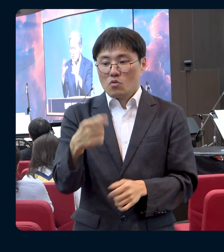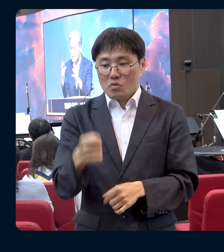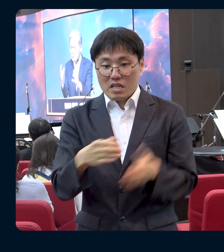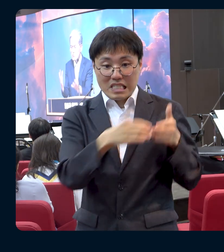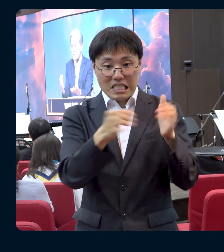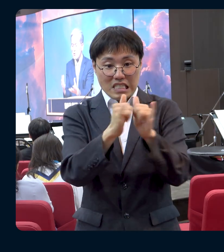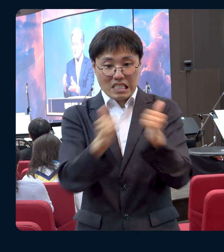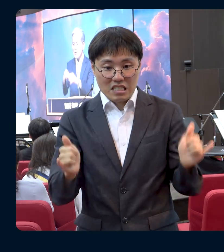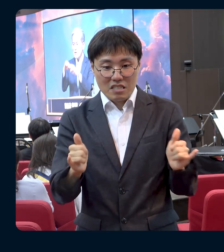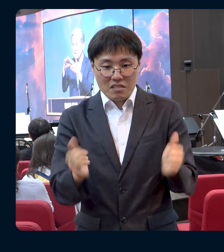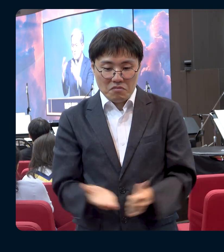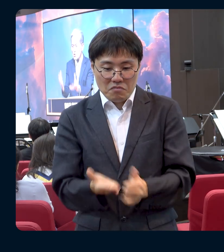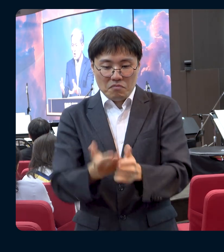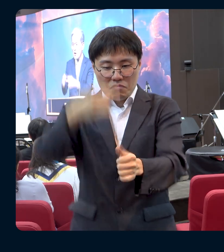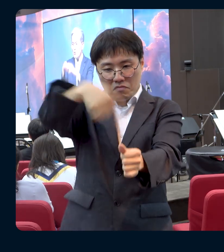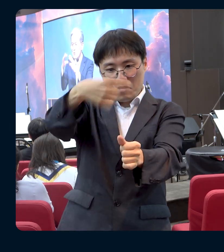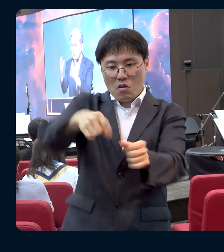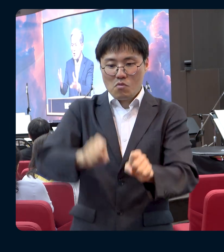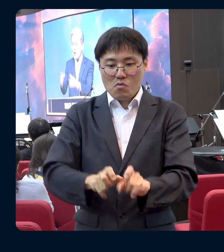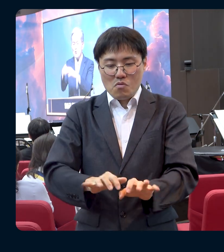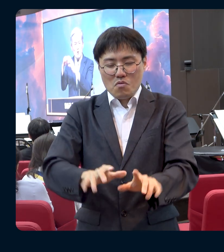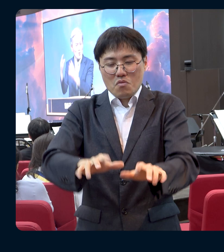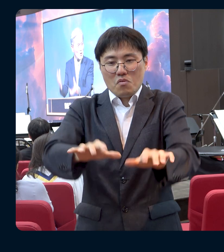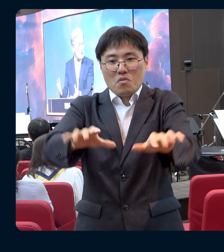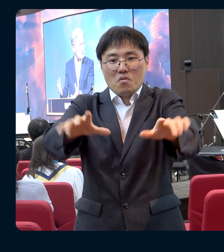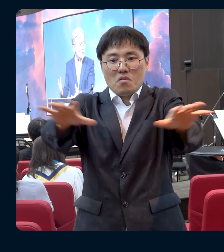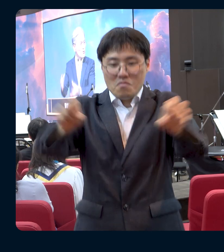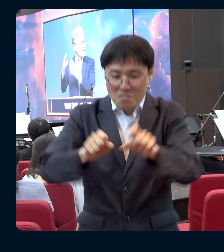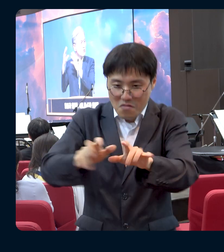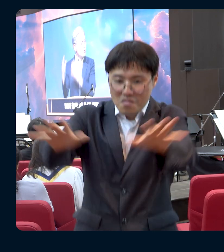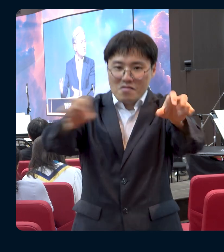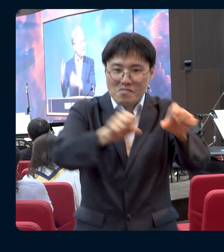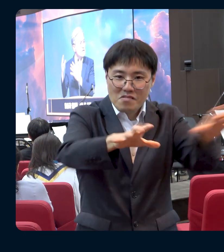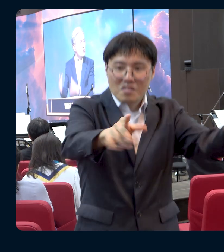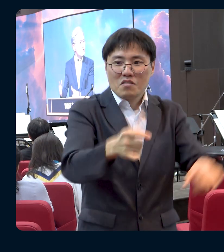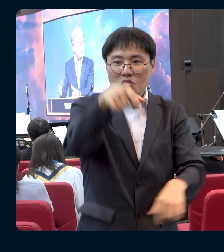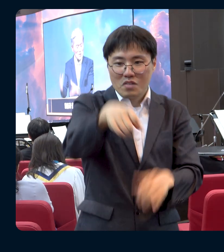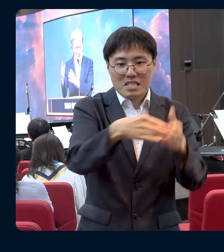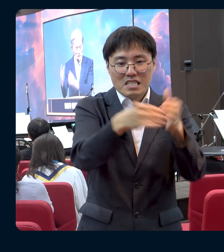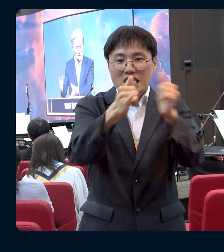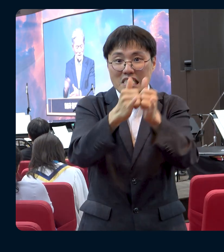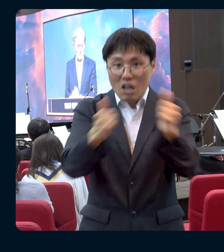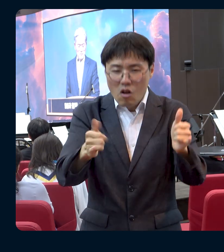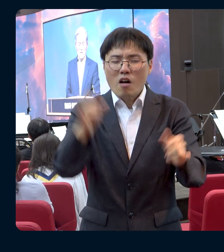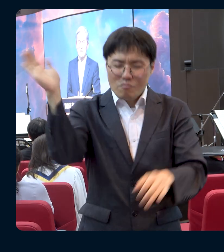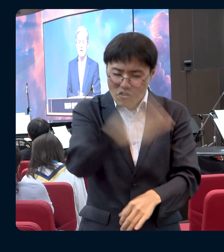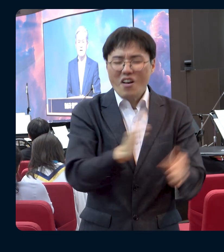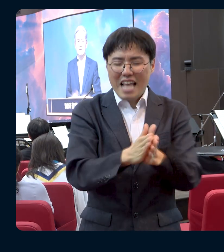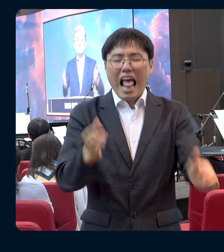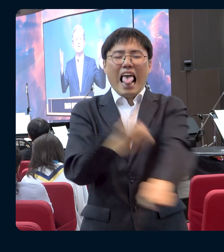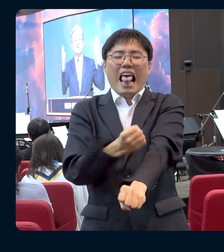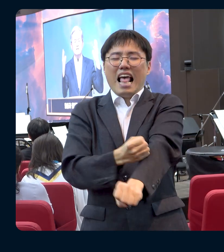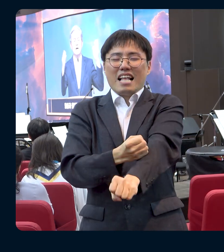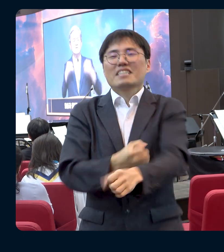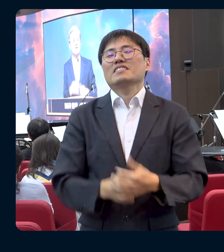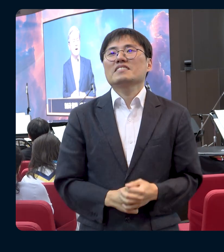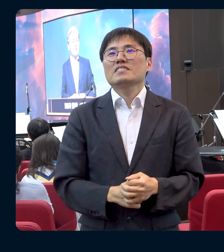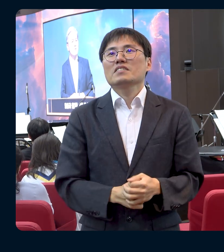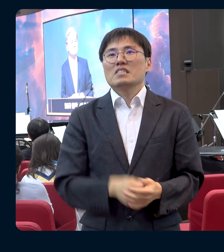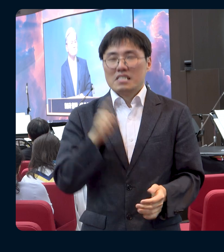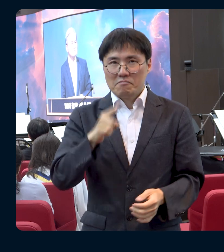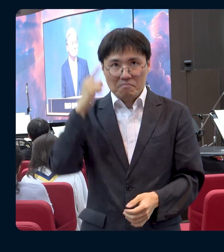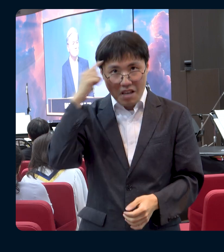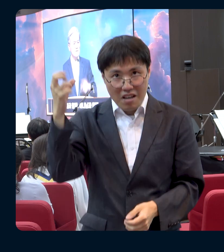큐티 리더들을 훈련시켜서 그게 퍼져나갈 수 있도록 큐티 리더 훈련부터 시작해라. 이분들이 이